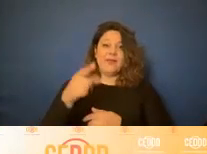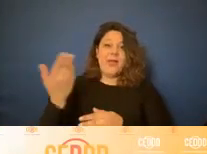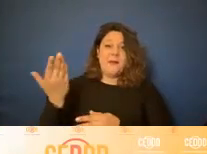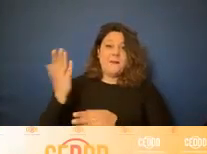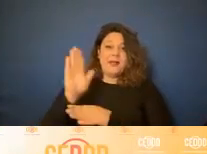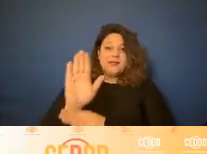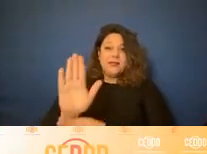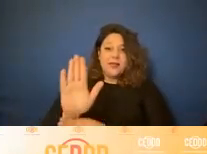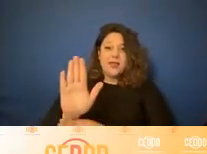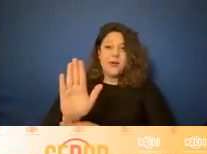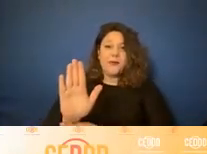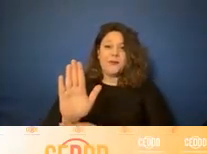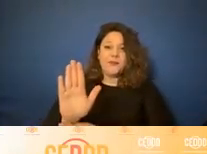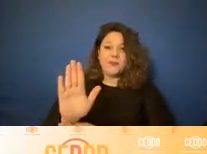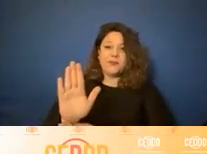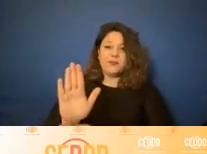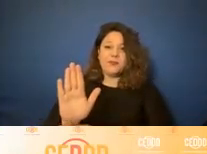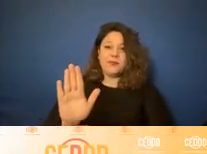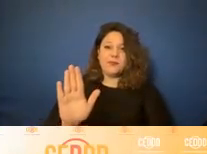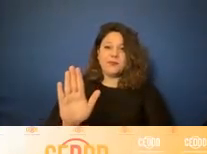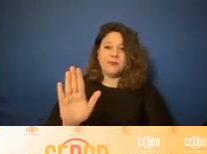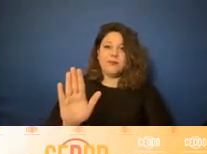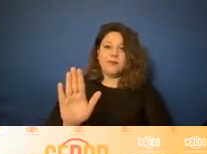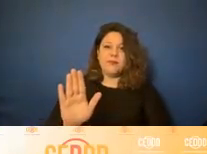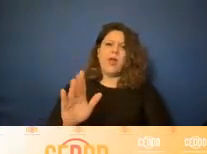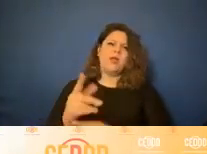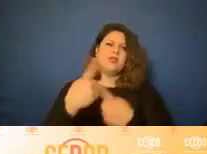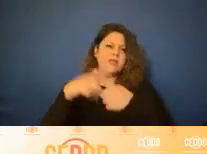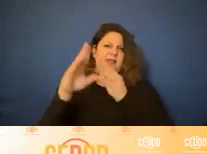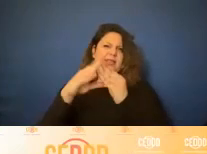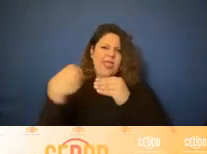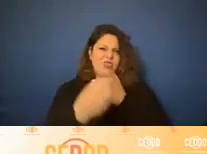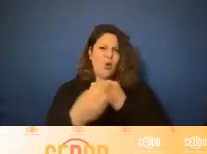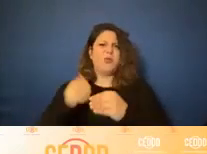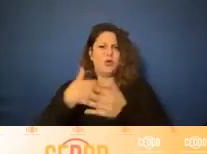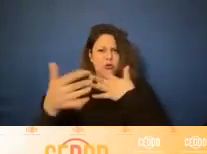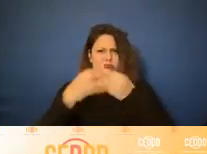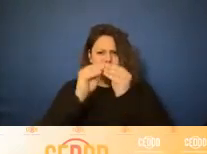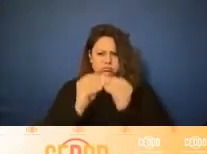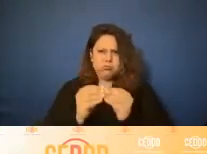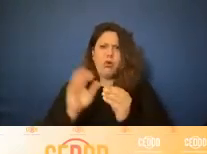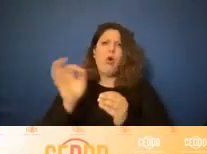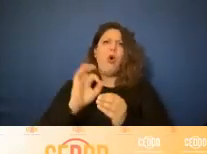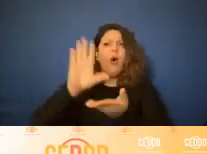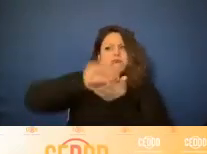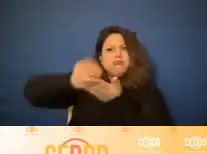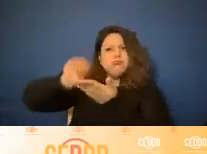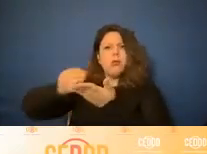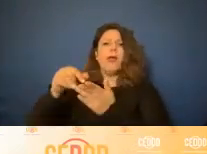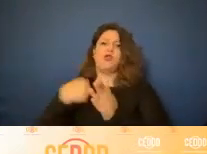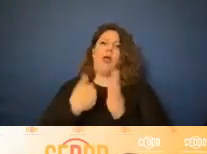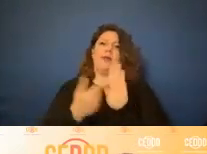presentación, ¿vale? Voy a meter parte de distintos documentos que he ido elaborando, que he cogido de distintas fuentes. En